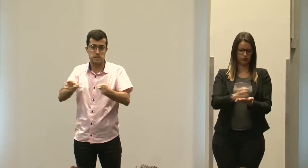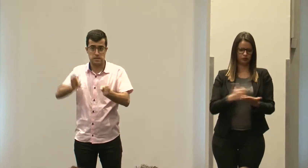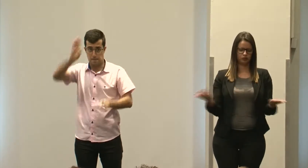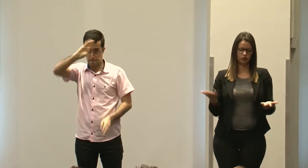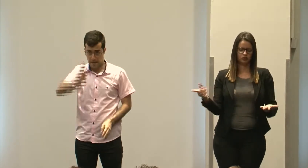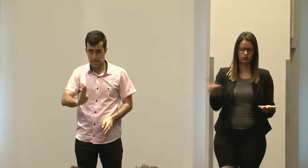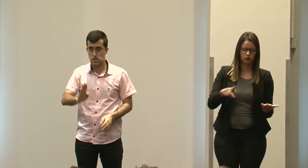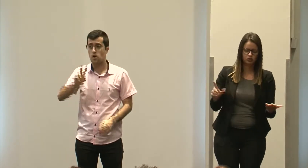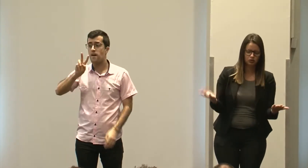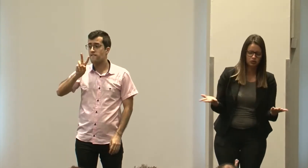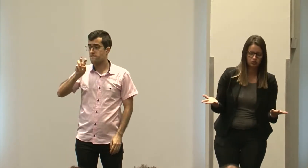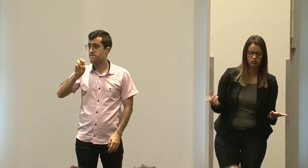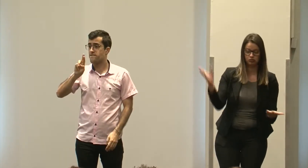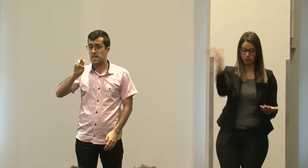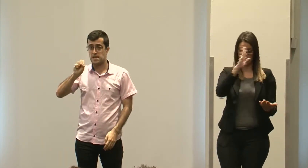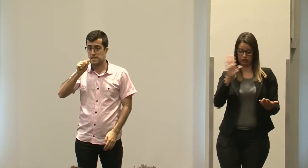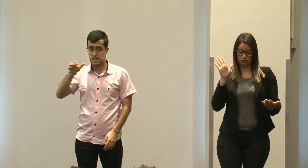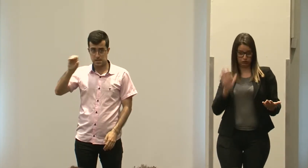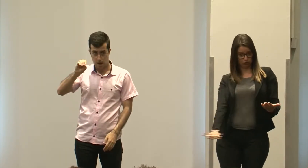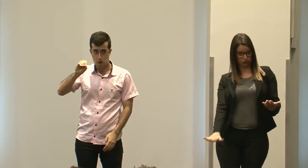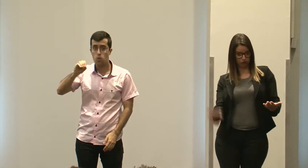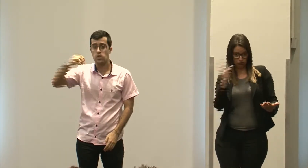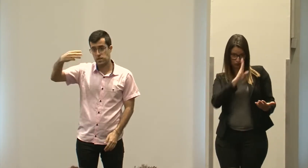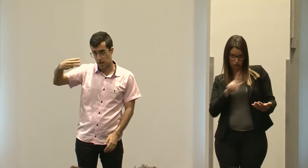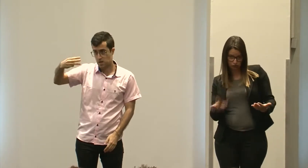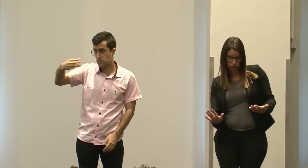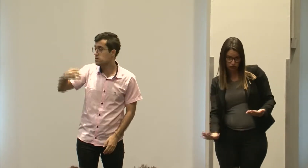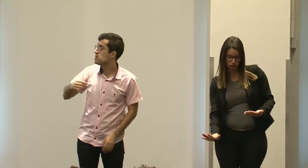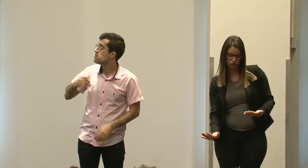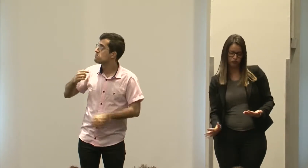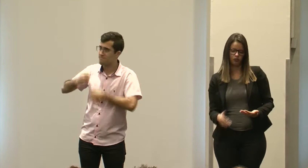Onde esses dados foram recolhidos?